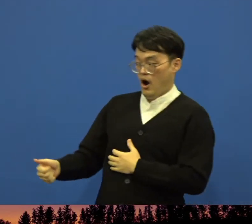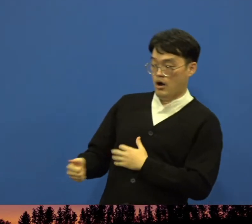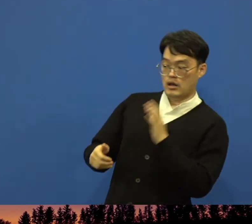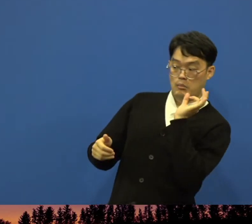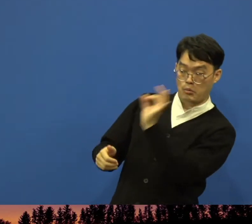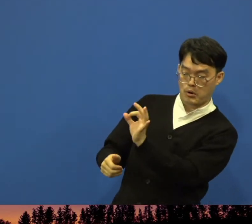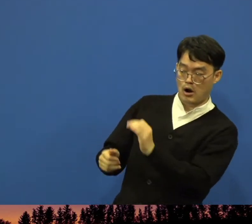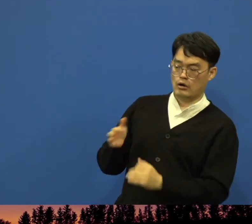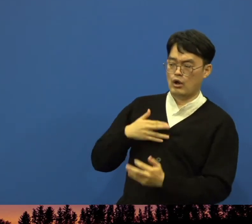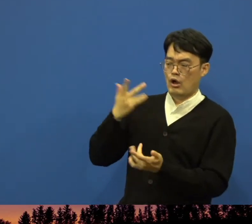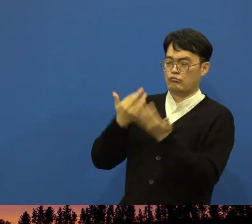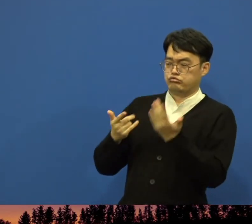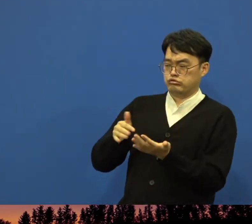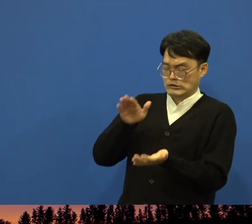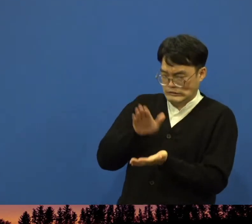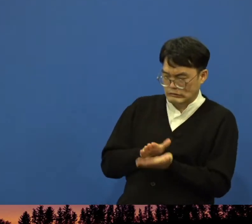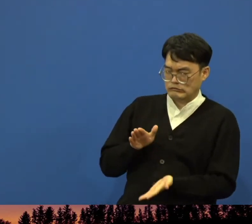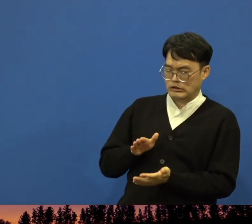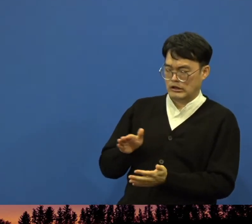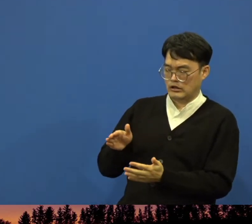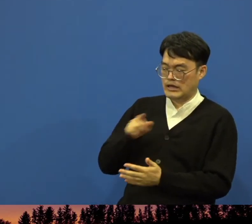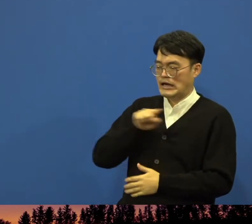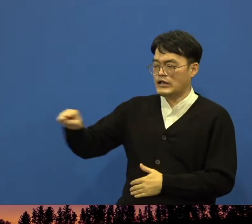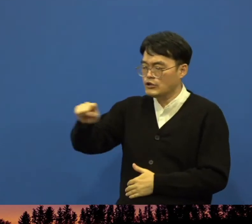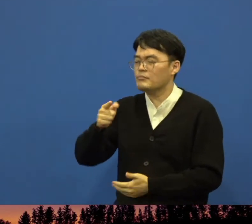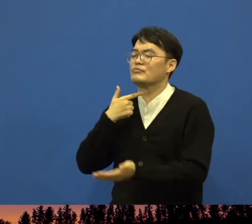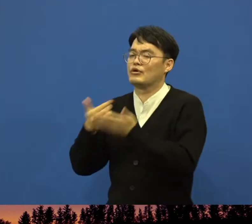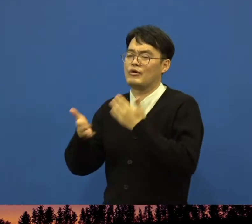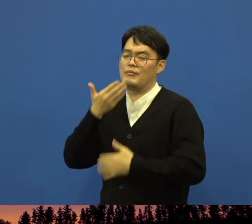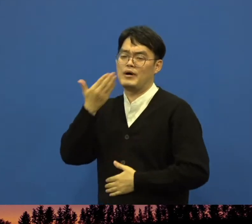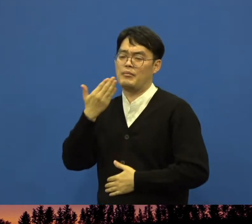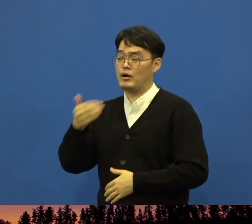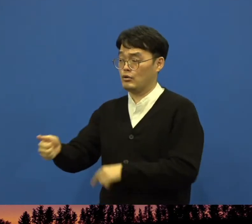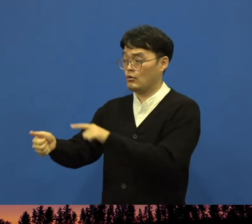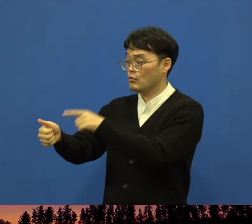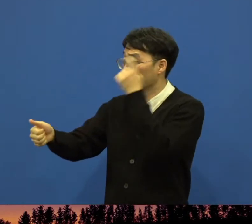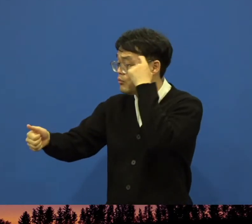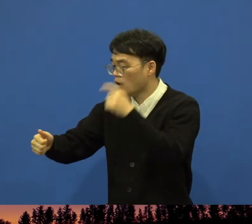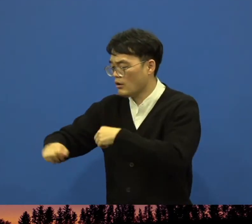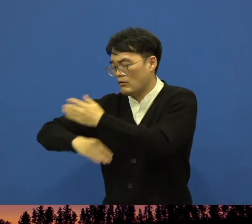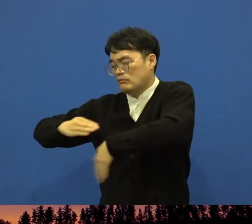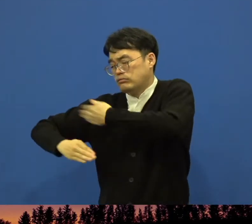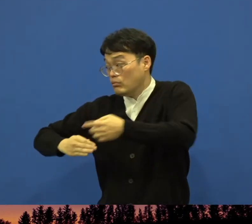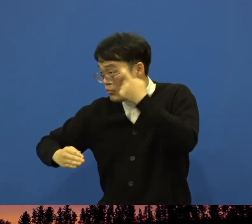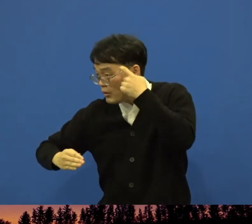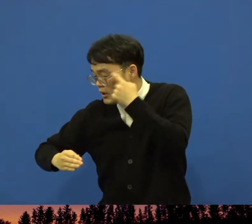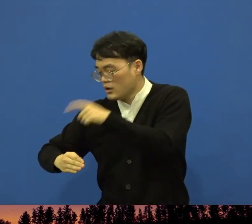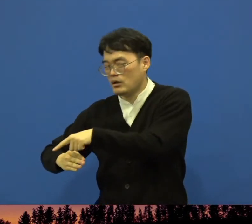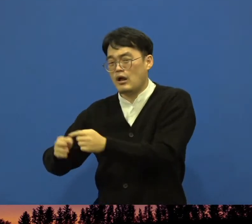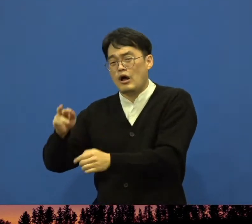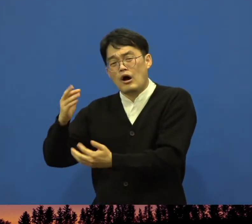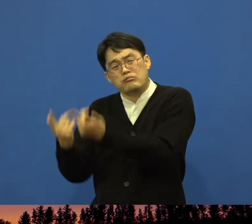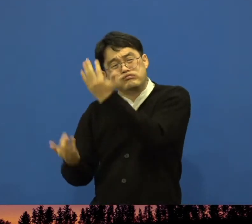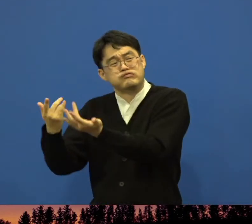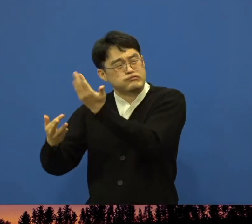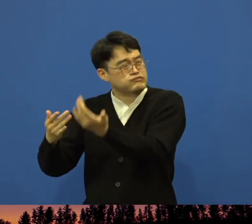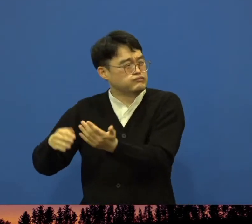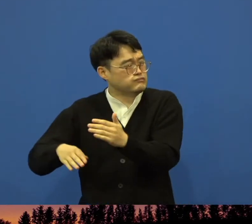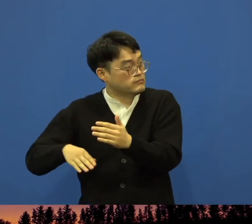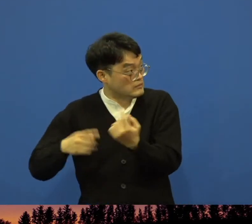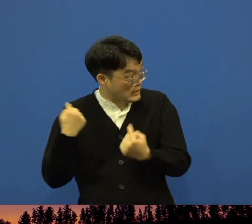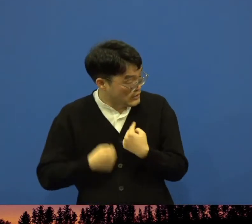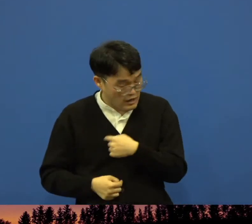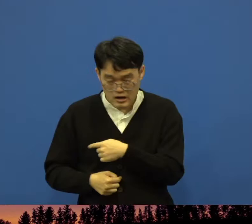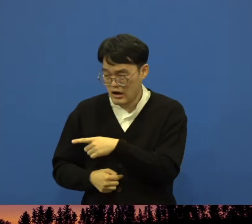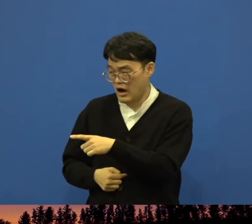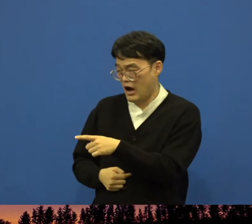넣으면 안 되겠구나. 이렇게 깨달아야 되잖아요. 그렇죠? 붕대 메고 너 왜 그러느냐. 불에 넣었더니 불이 되게 뜨겁더라고. 그거